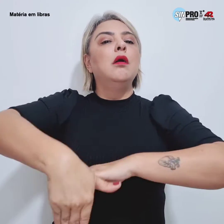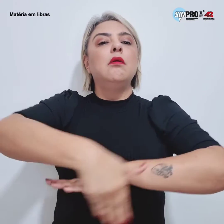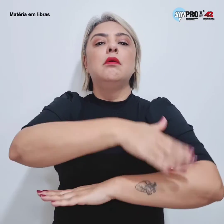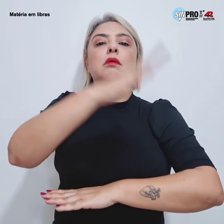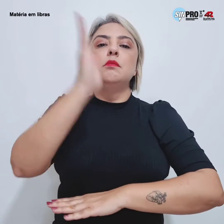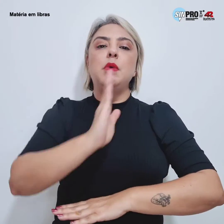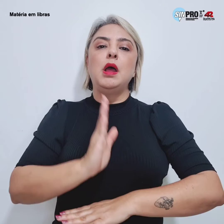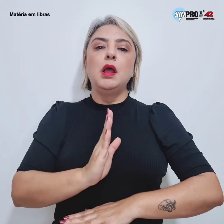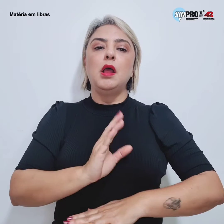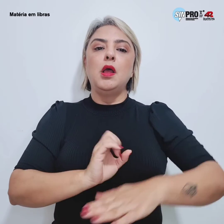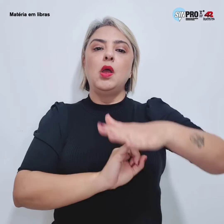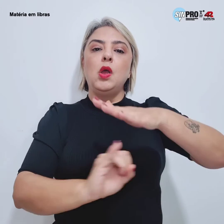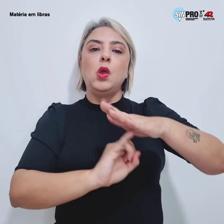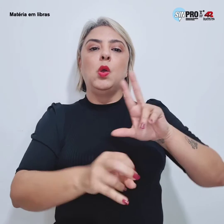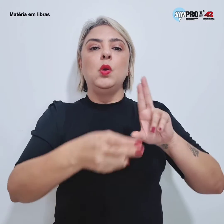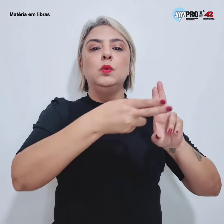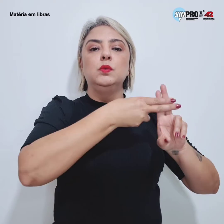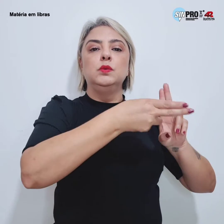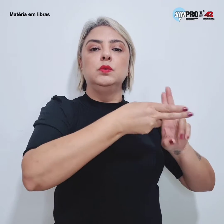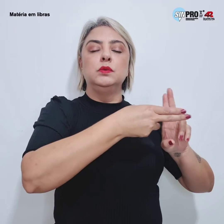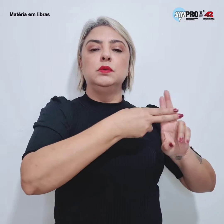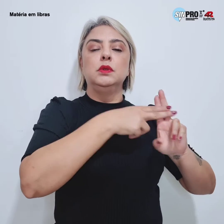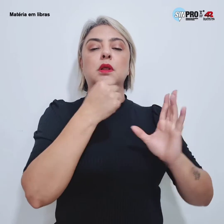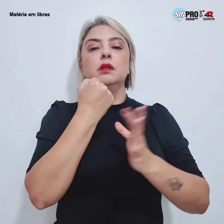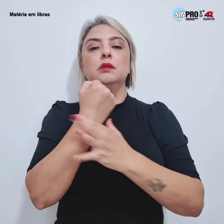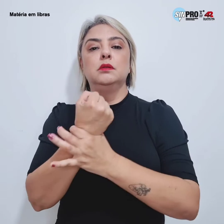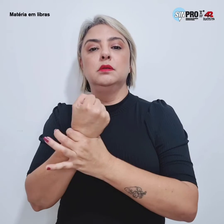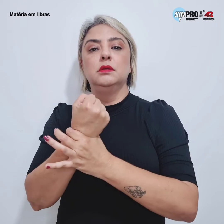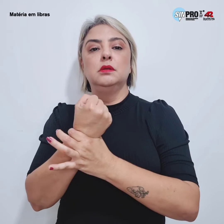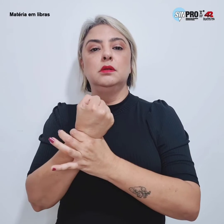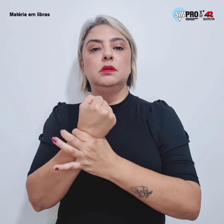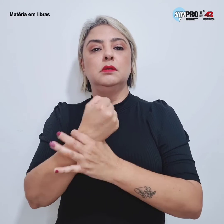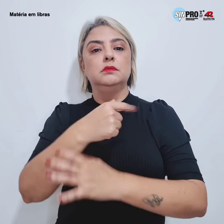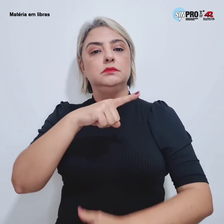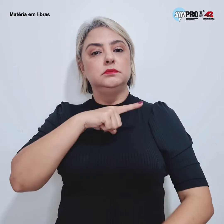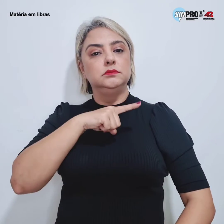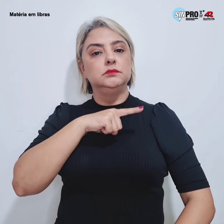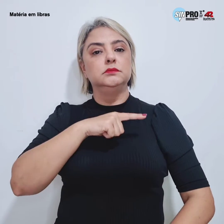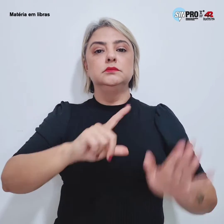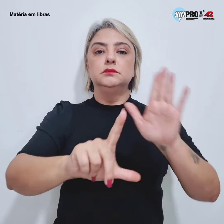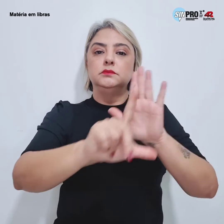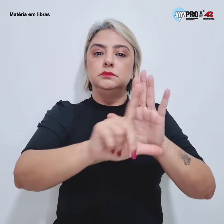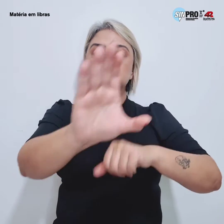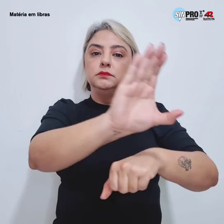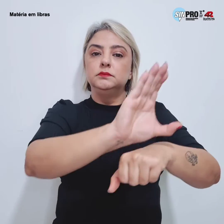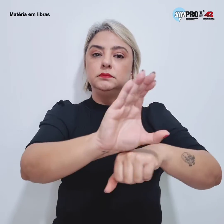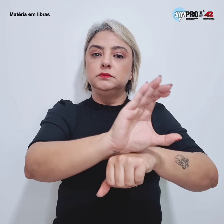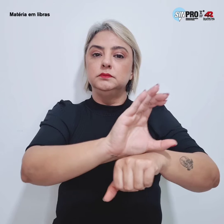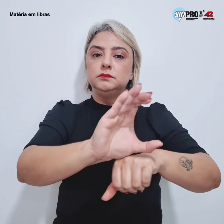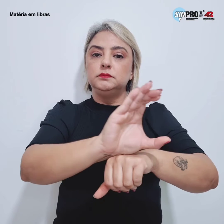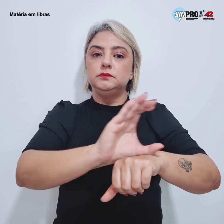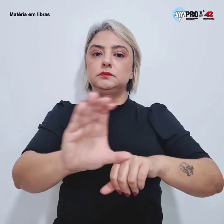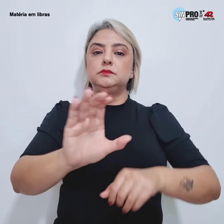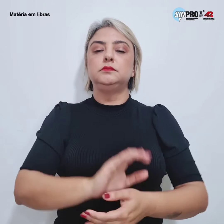as ruas para que o Brasil instituísse o SUS como garantias de sua existência na lei maior,